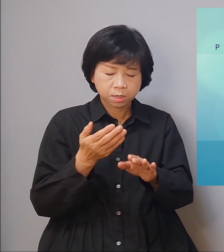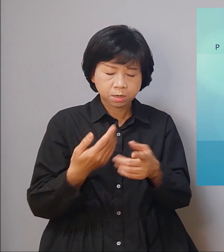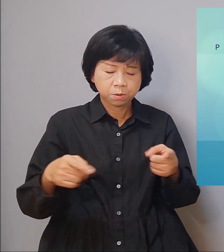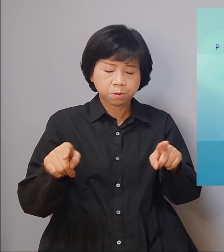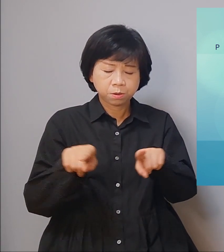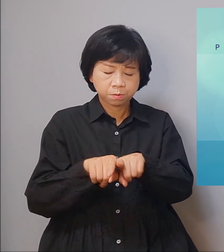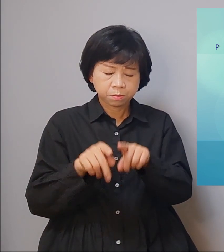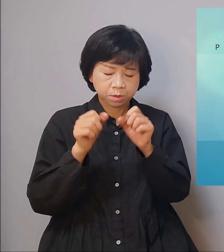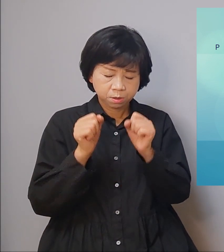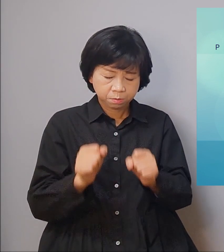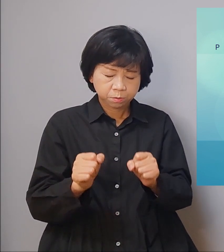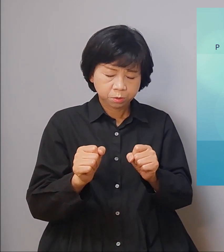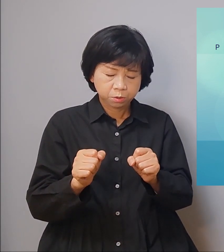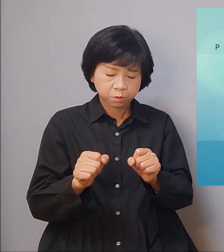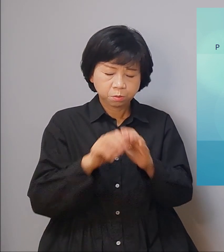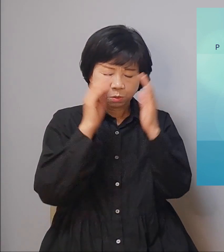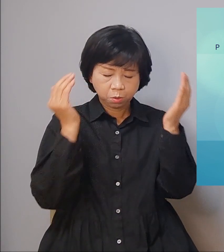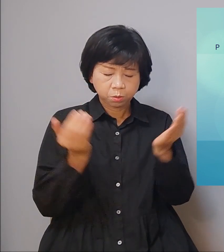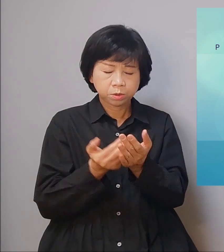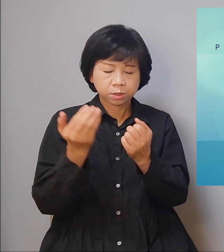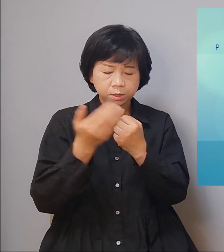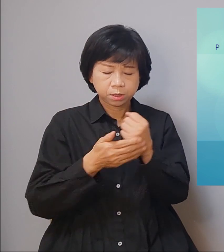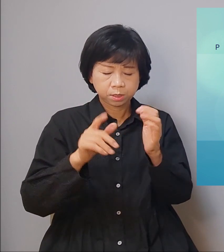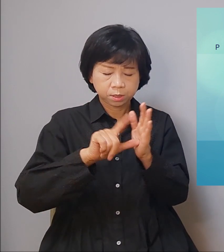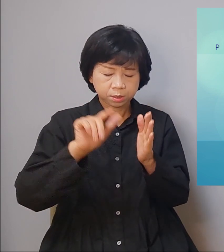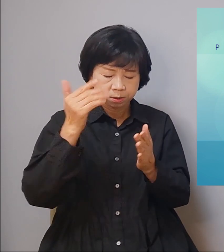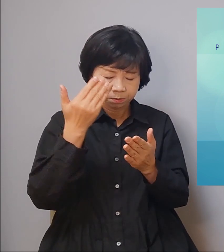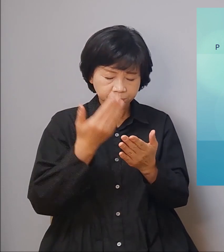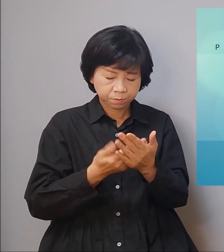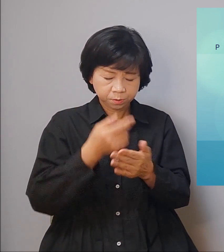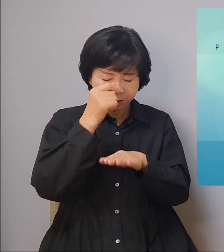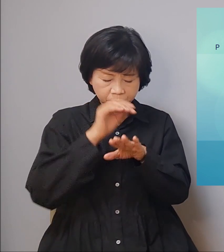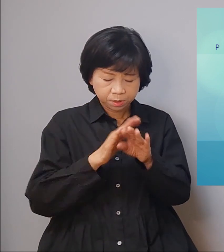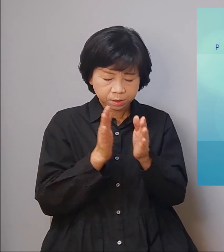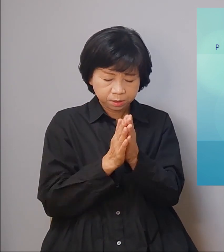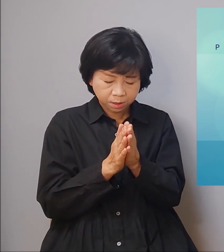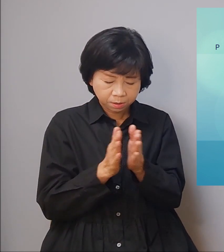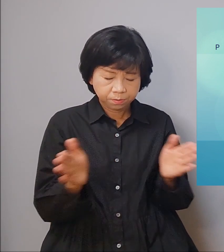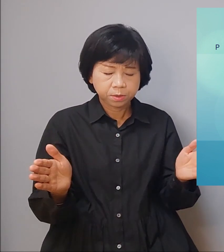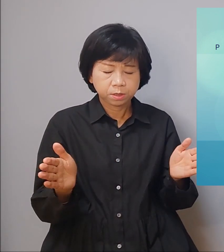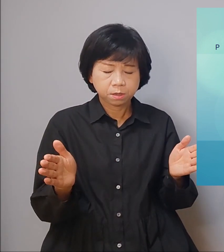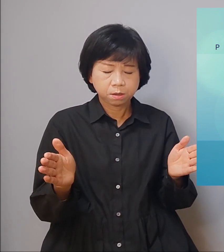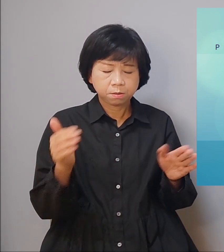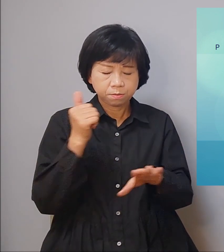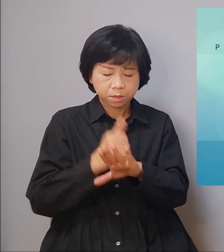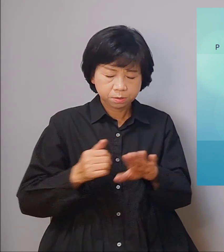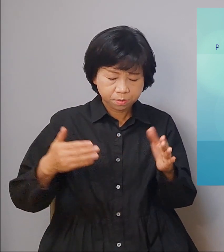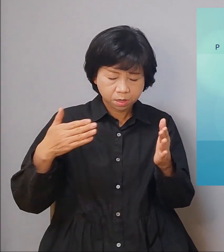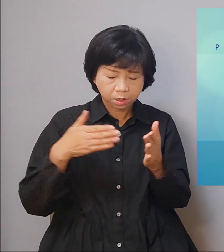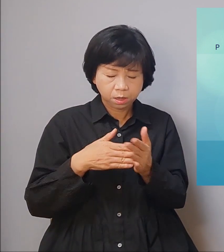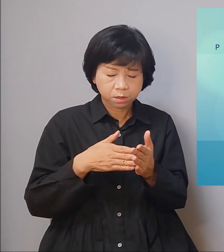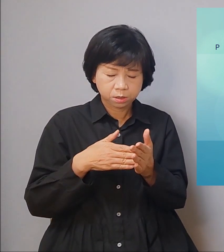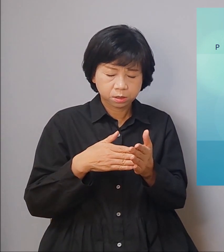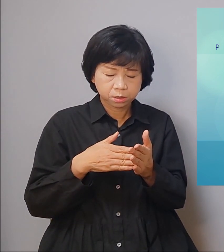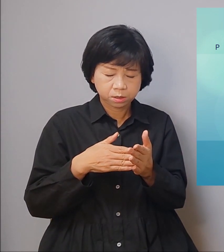하시어 모두 은혜 받게 하옵소서. 예배 처음 시간입니다. 마치는 시간까지